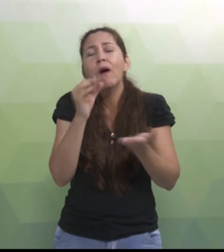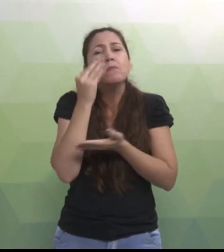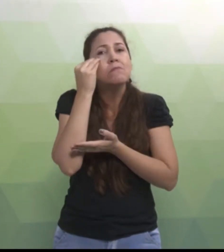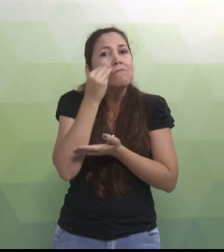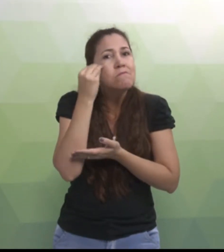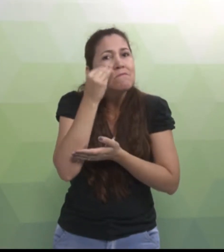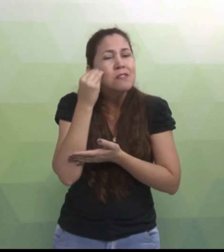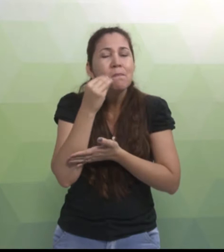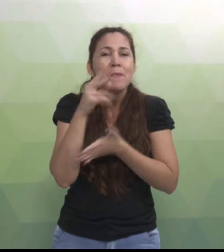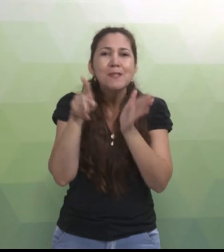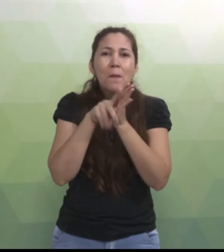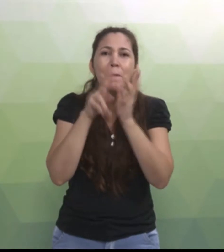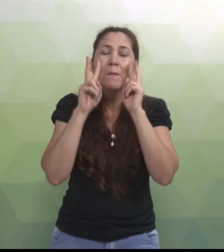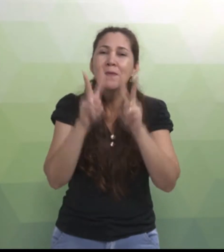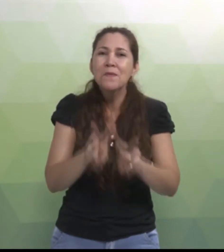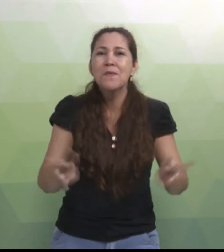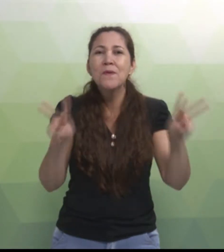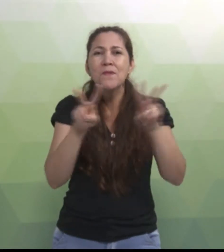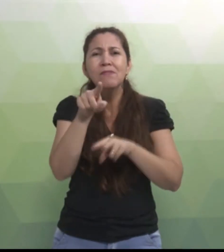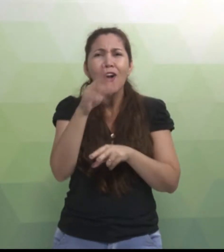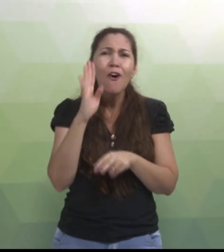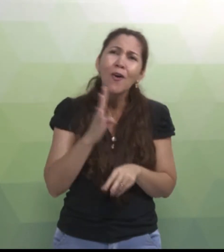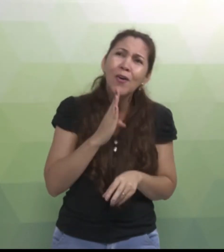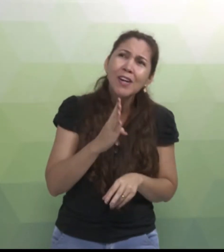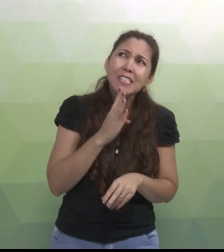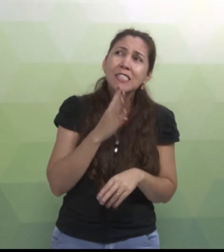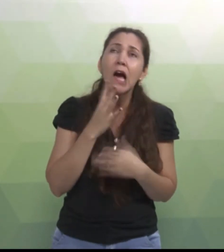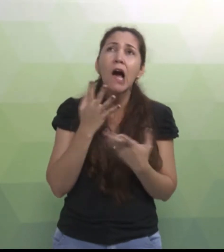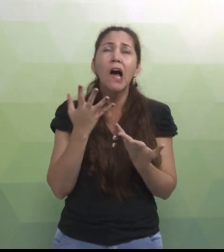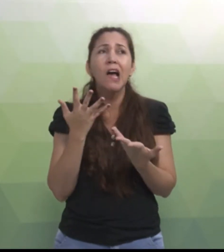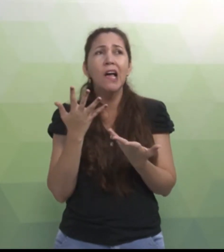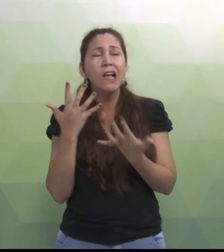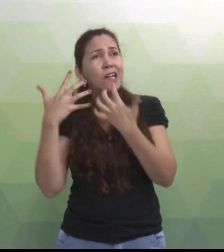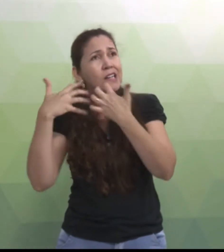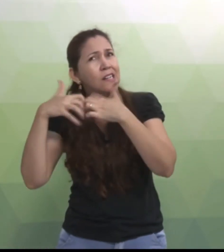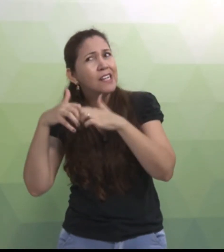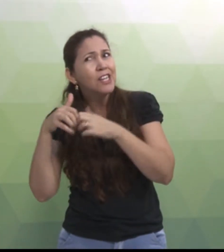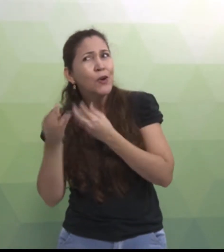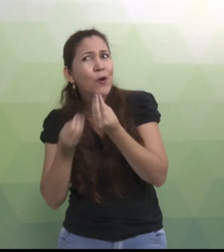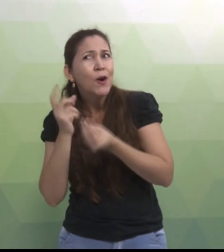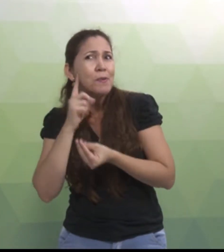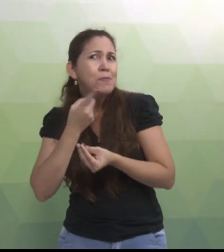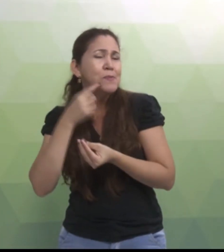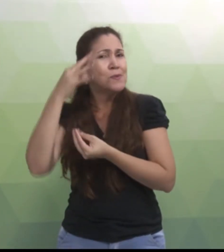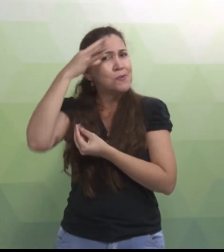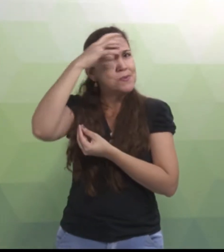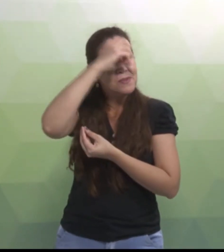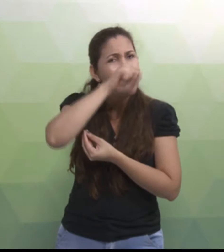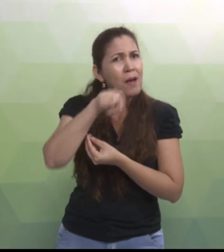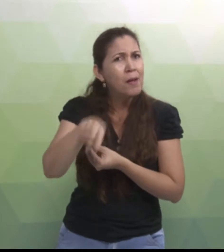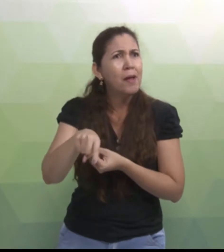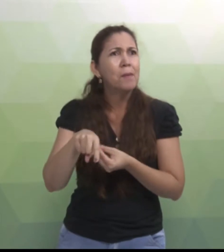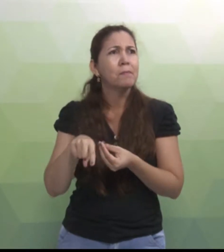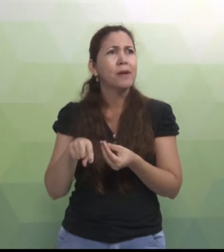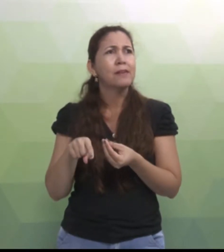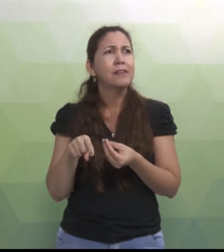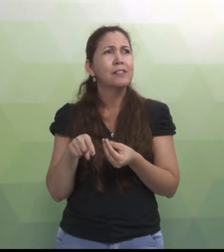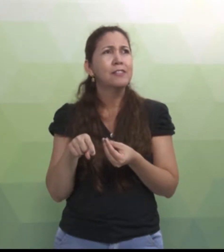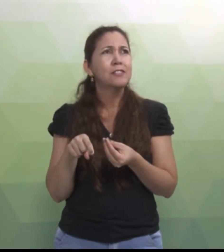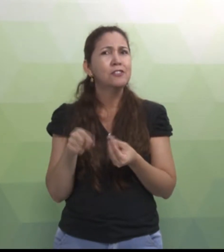visuais. Então, o aluno, ele vai poder refletir sobre o processo de aprendizagem, vai poder fazer comparações, como